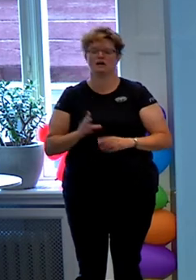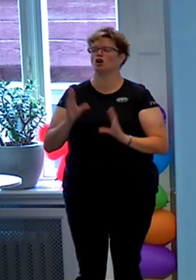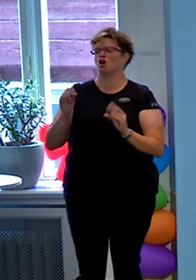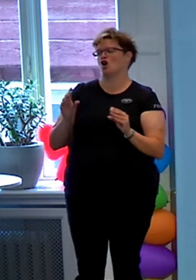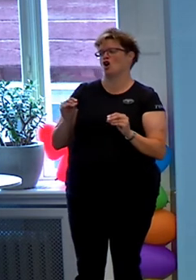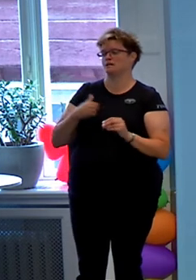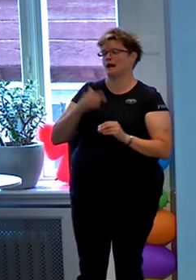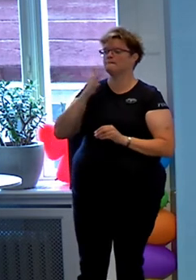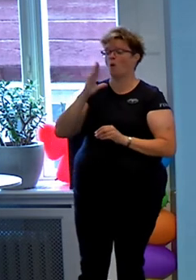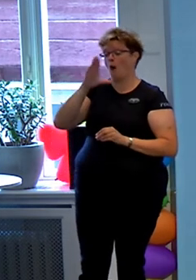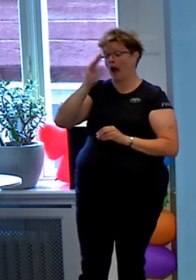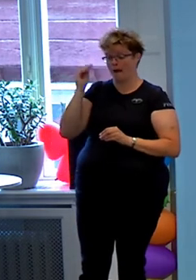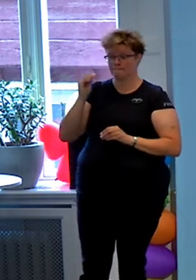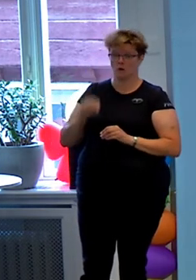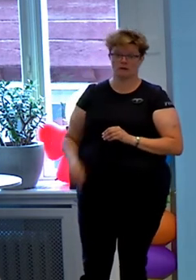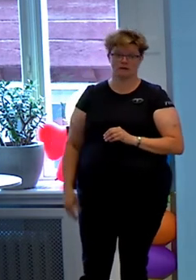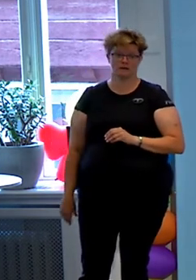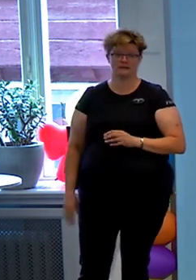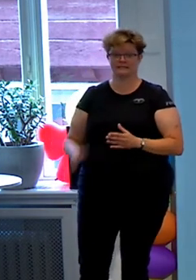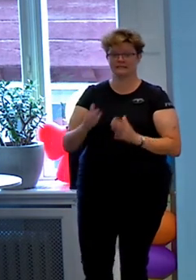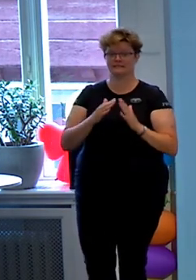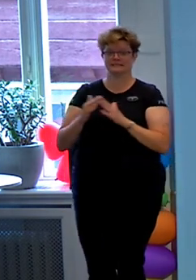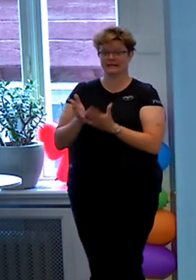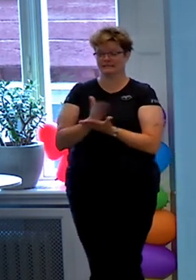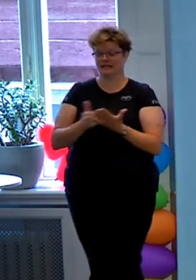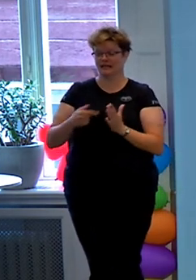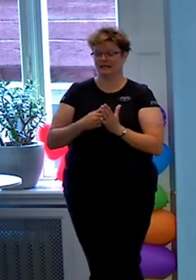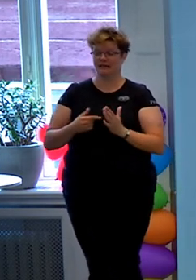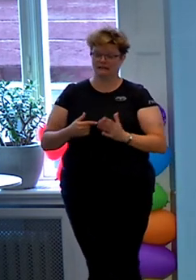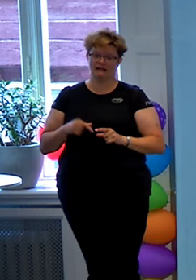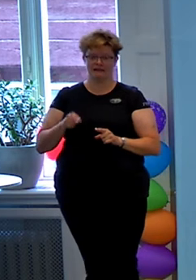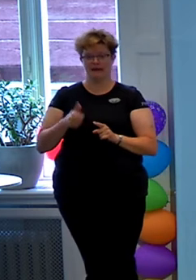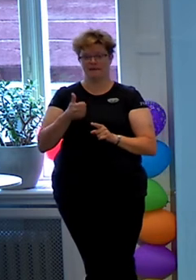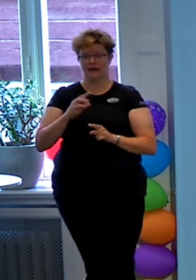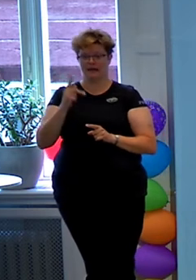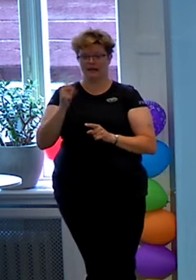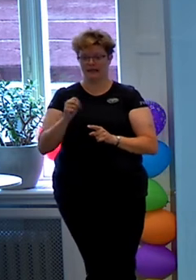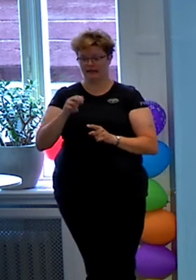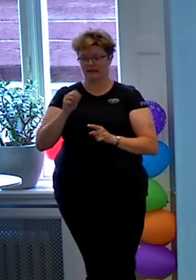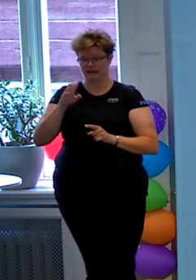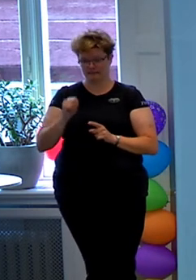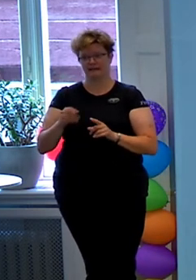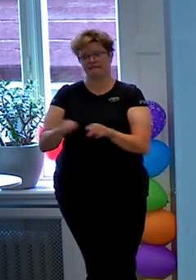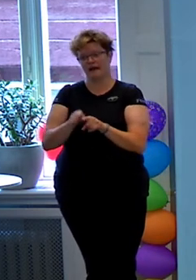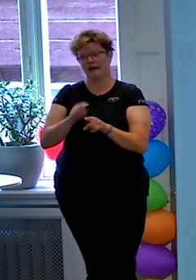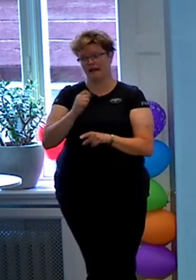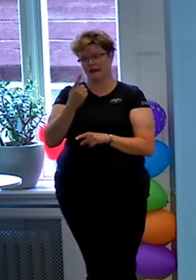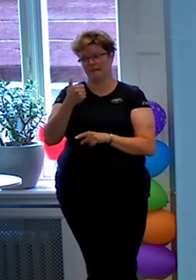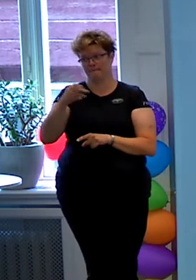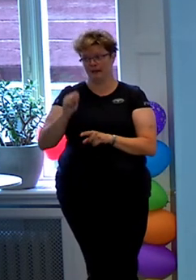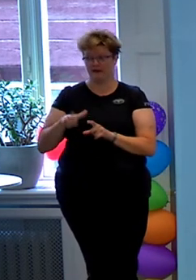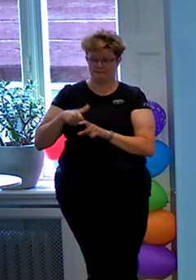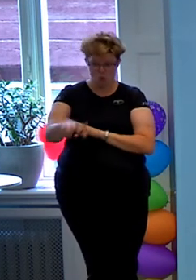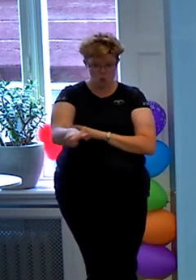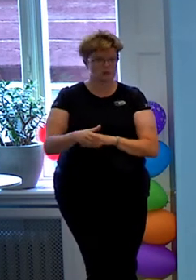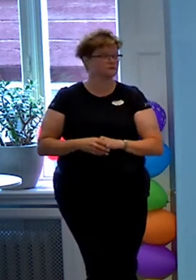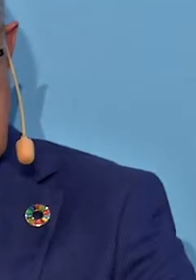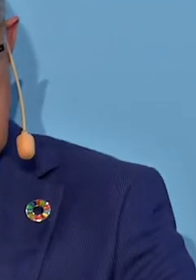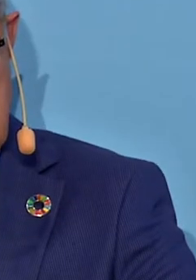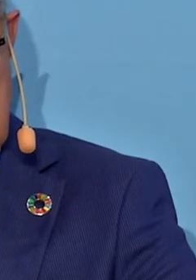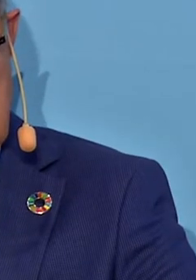jag bor i Hamburg i en stadsdel som heter Blankenese som ligger vid Elbe. Och ja,